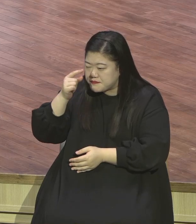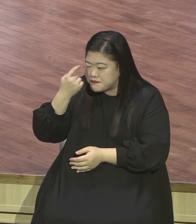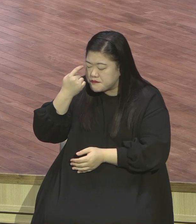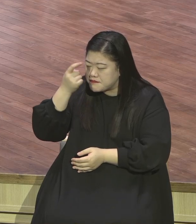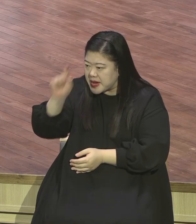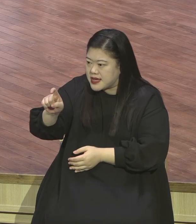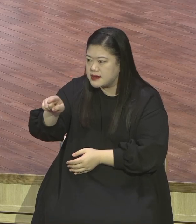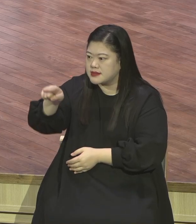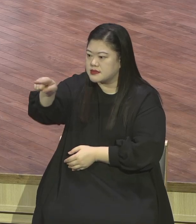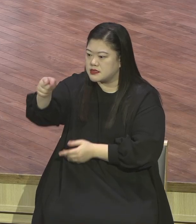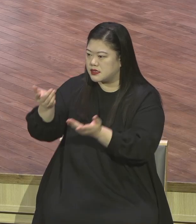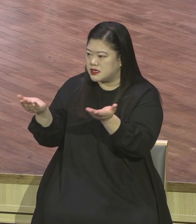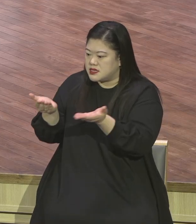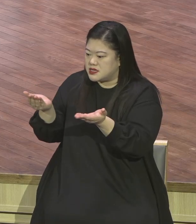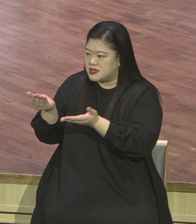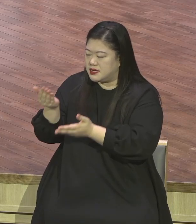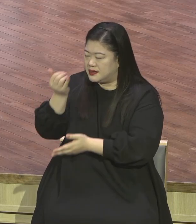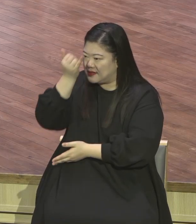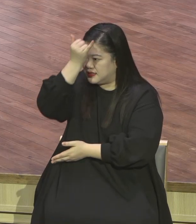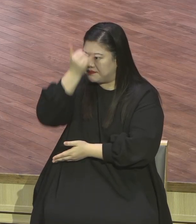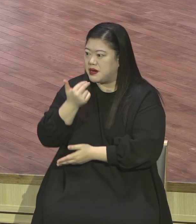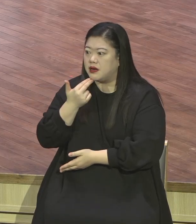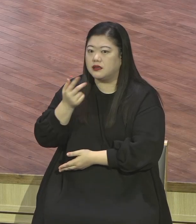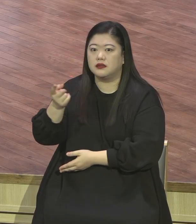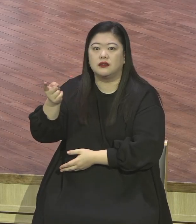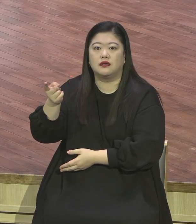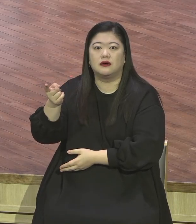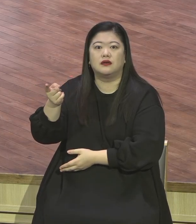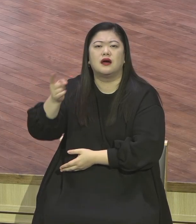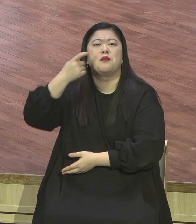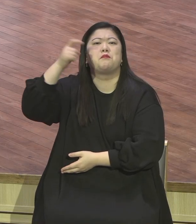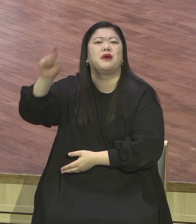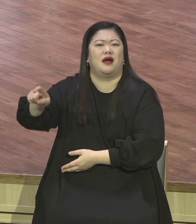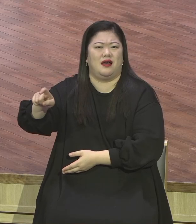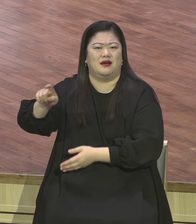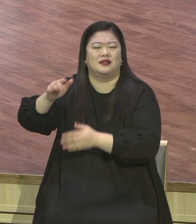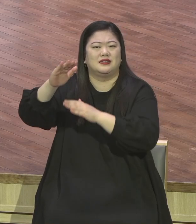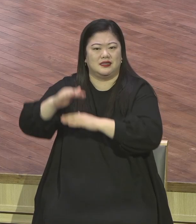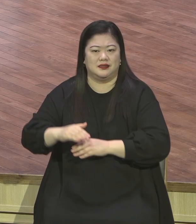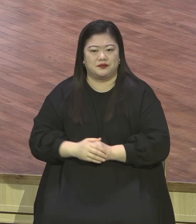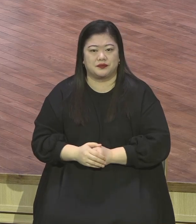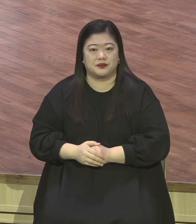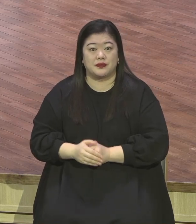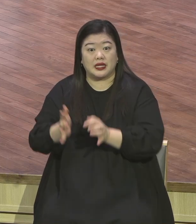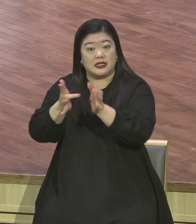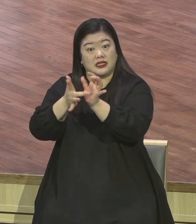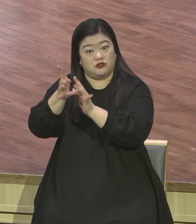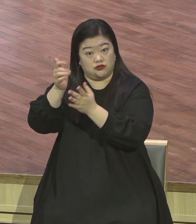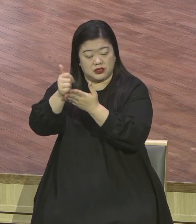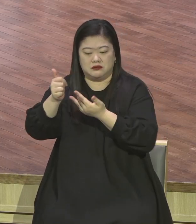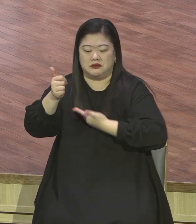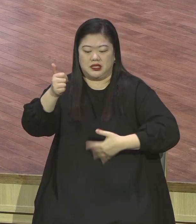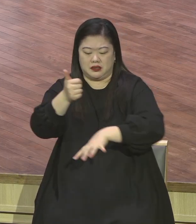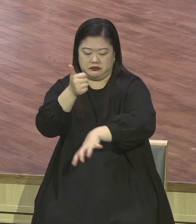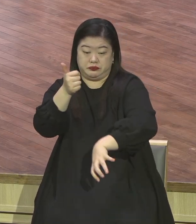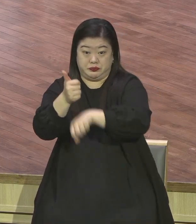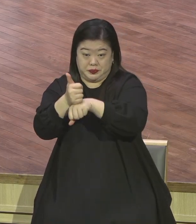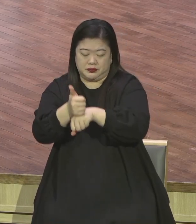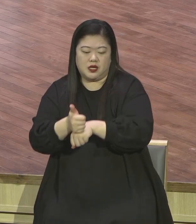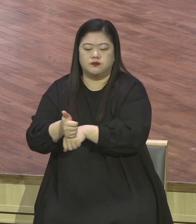예수님과 제자들이 밀바사회를 그렇게 지나가게 되었어요. 밀바사회를 지나가게 되었는데